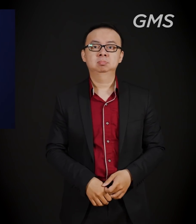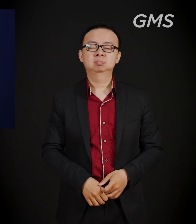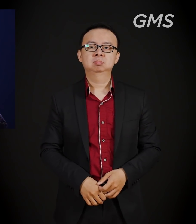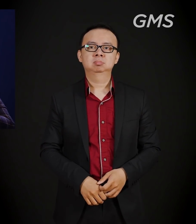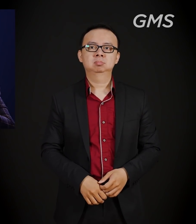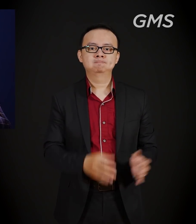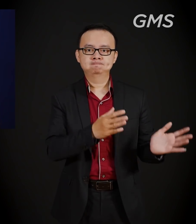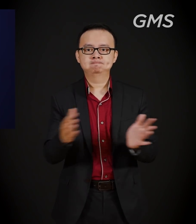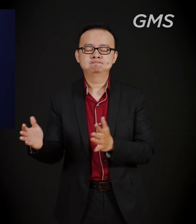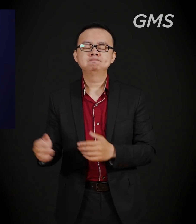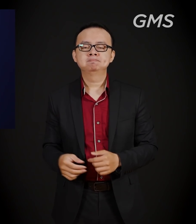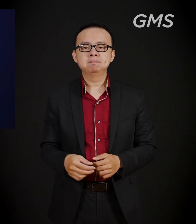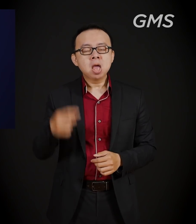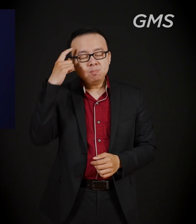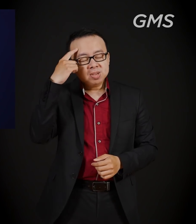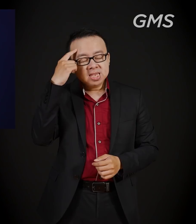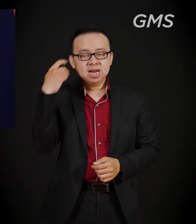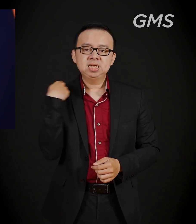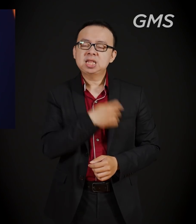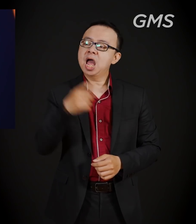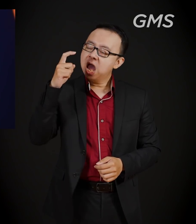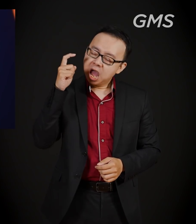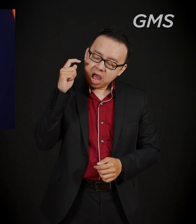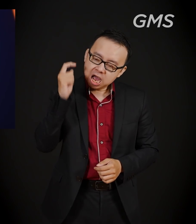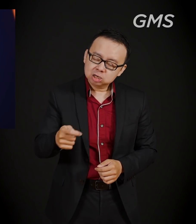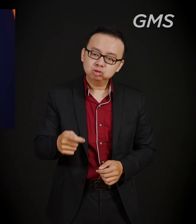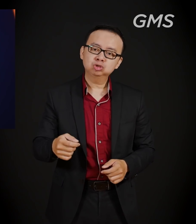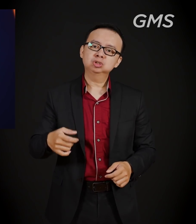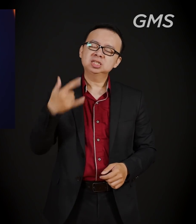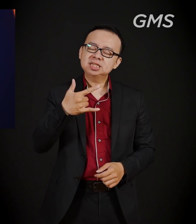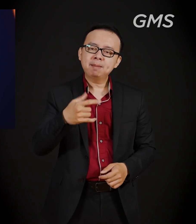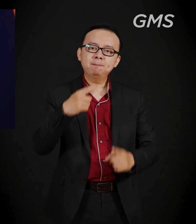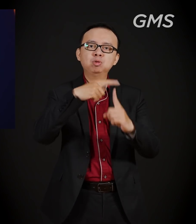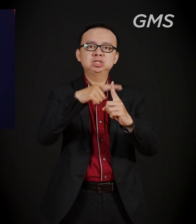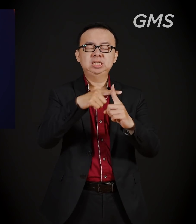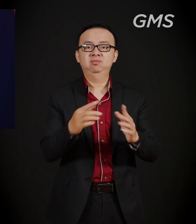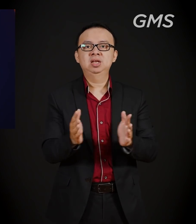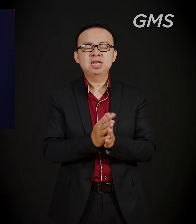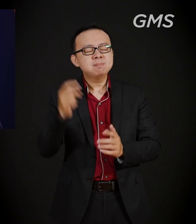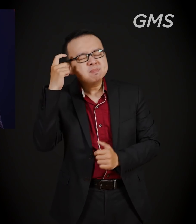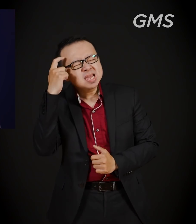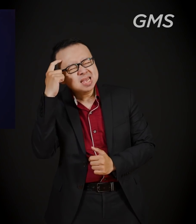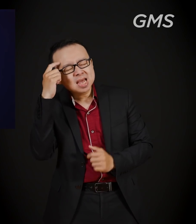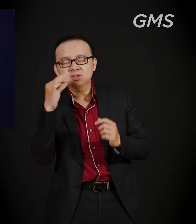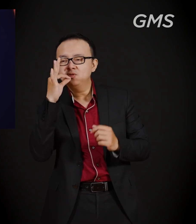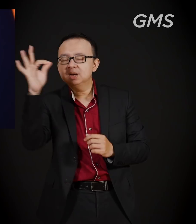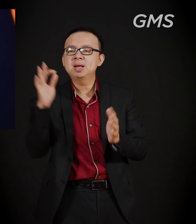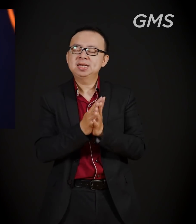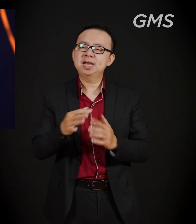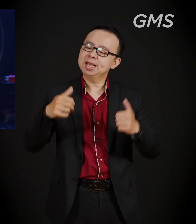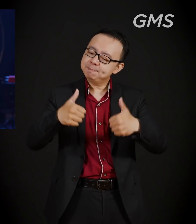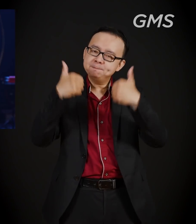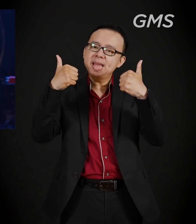positif. COVID harus negatif, tapi pikiran harus selalu positif. Amin. Dan mengingat firman serta kebaikan